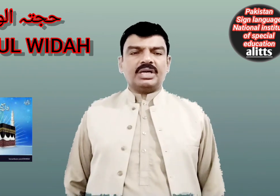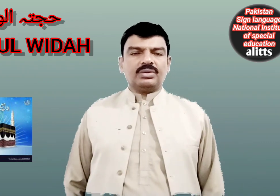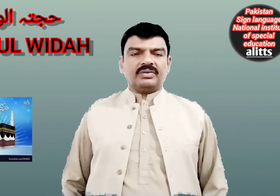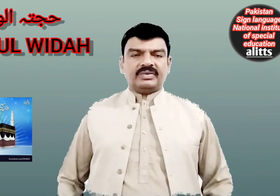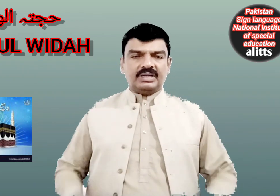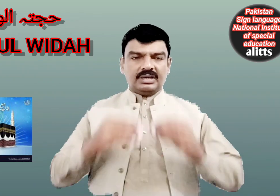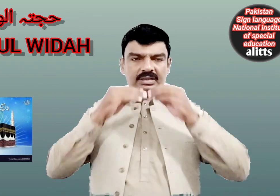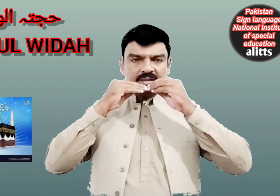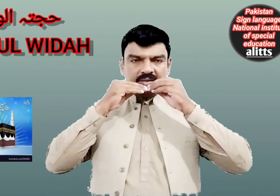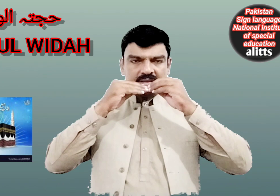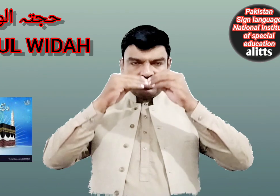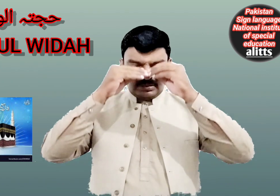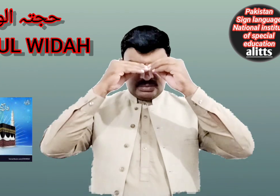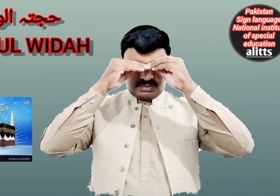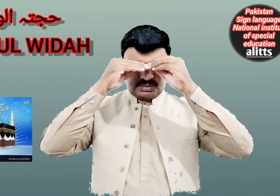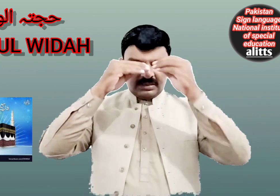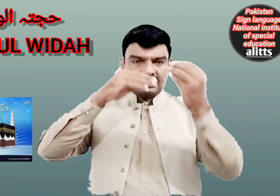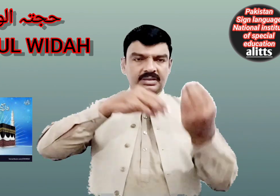हिज्जातुल विदा,